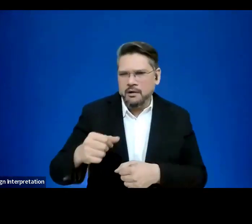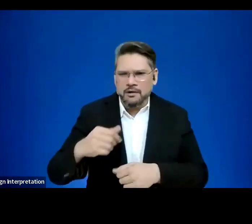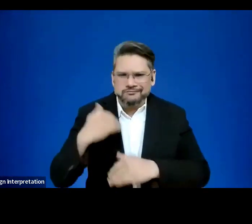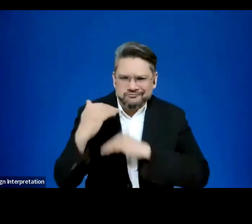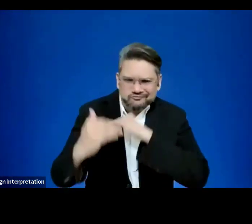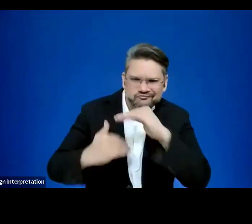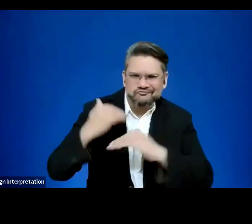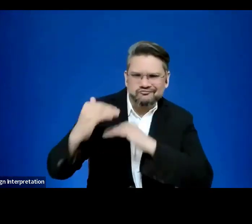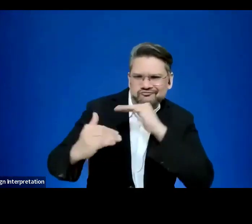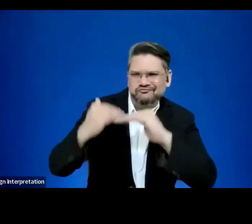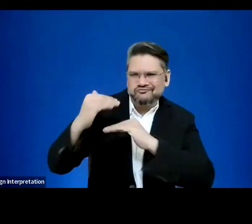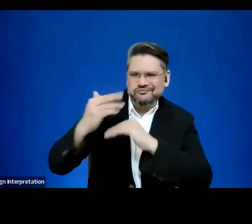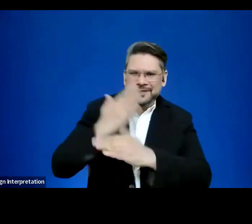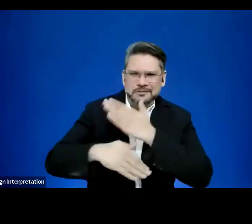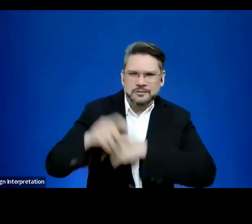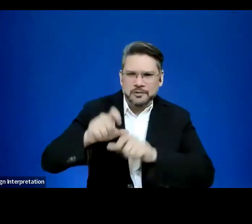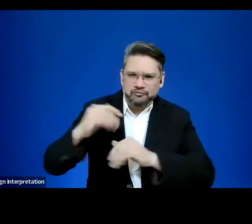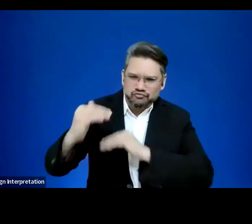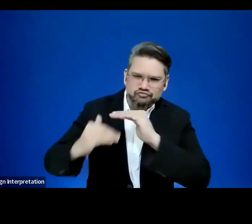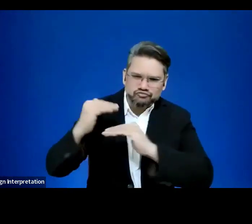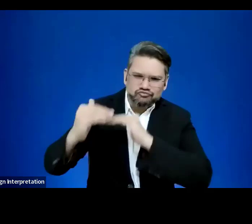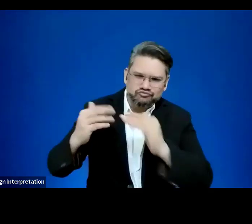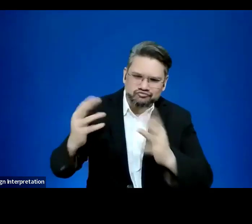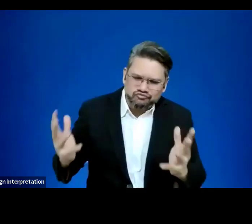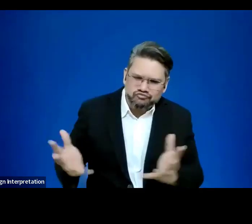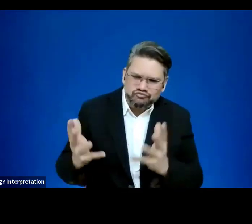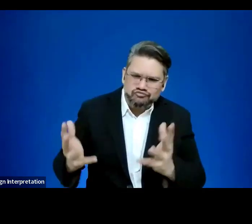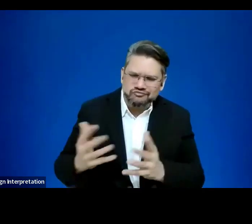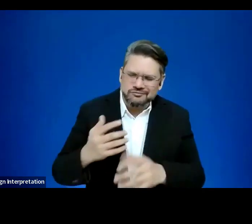问题，他去帮助他们，给予他们力量，